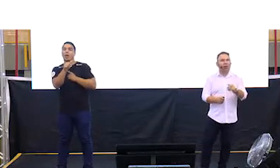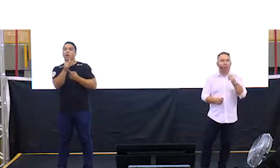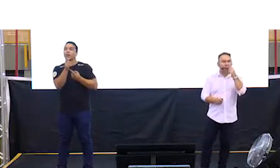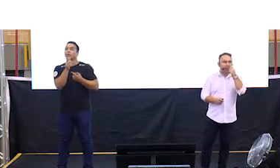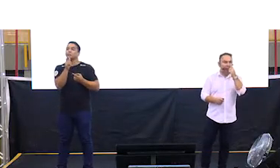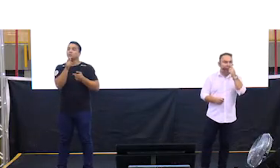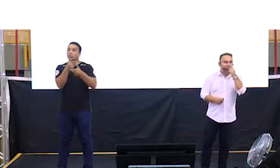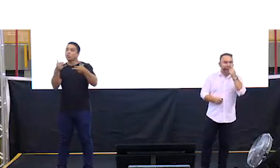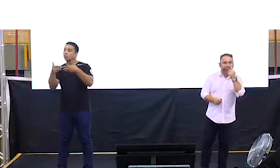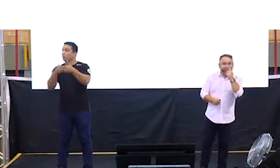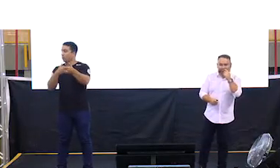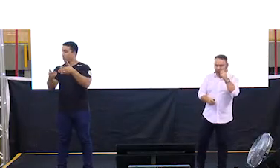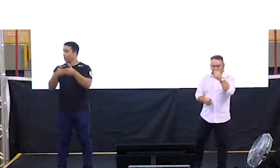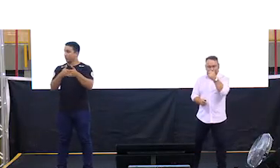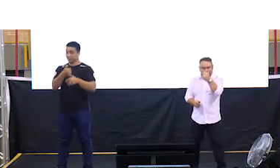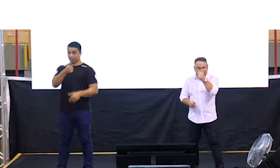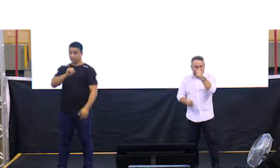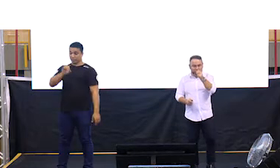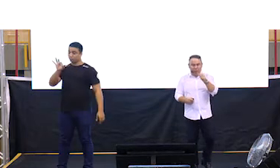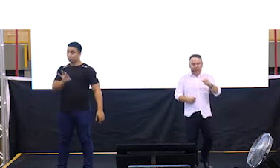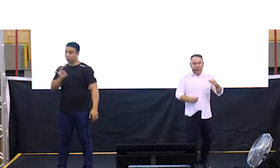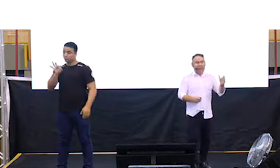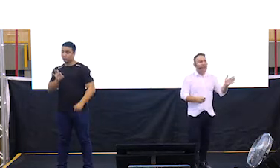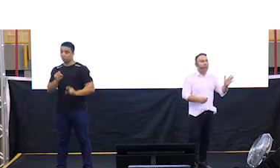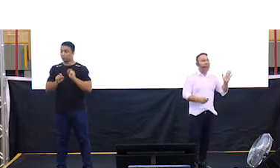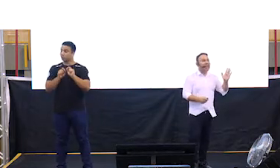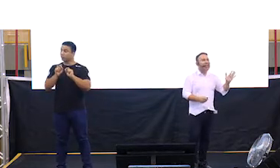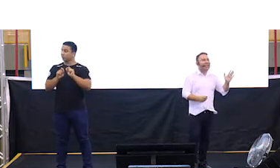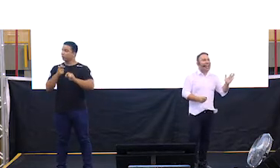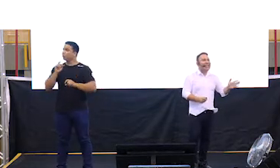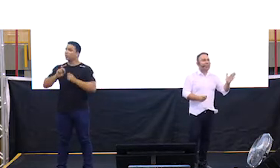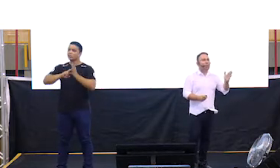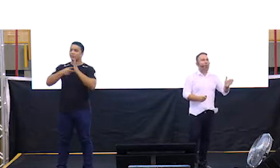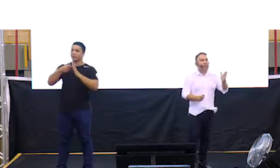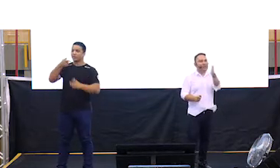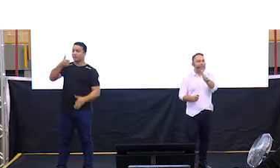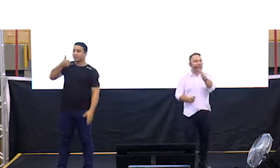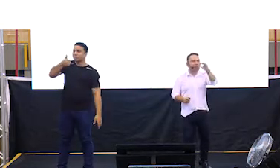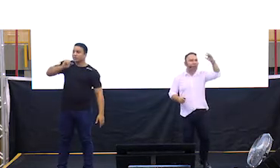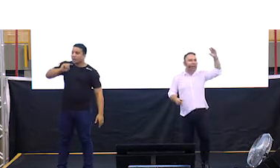de uma coisa, 10%,